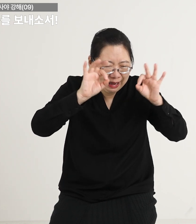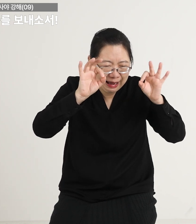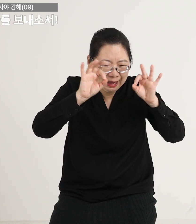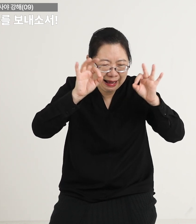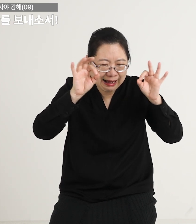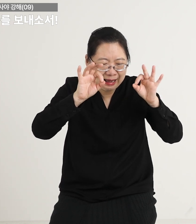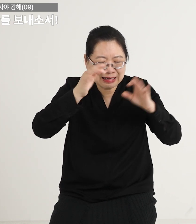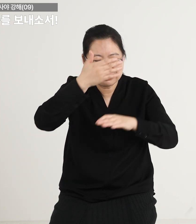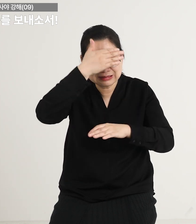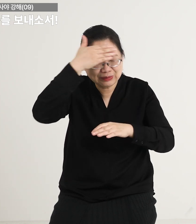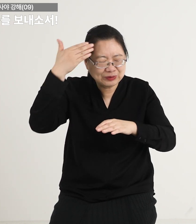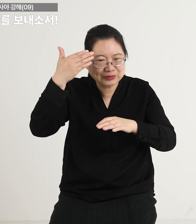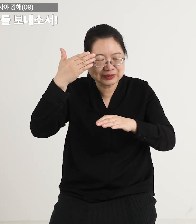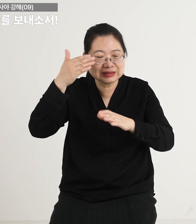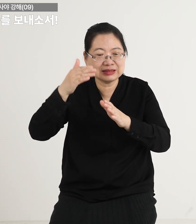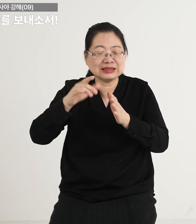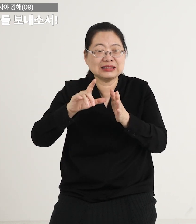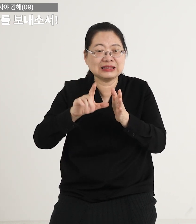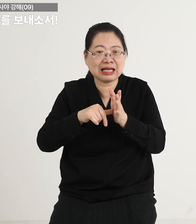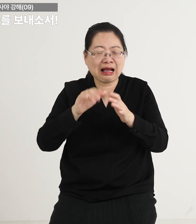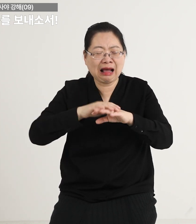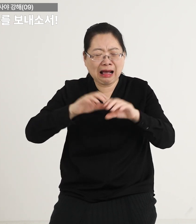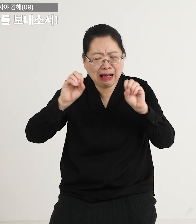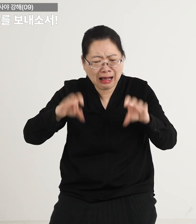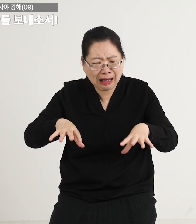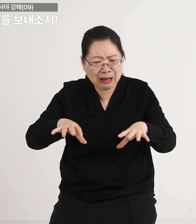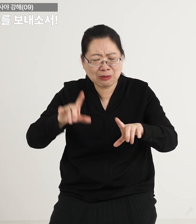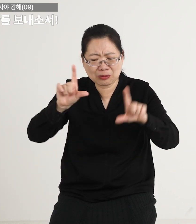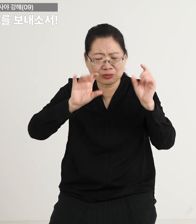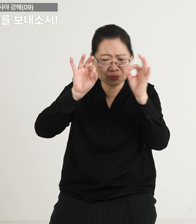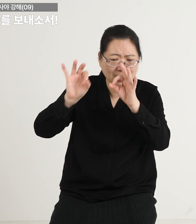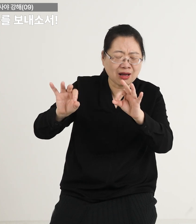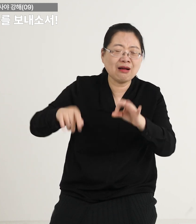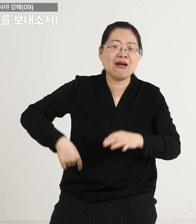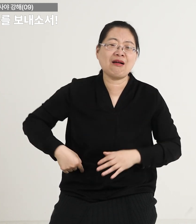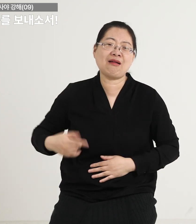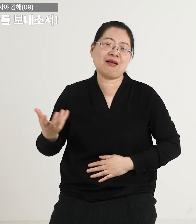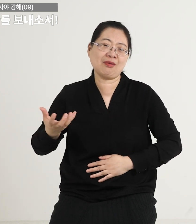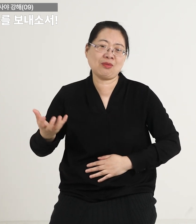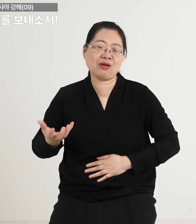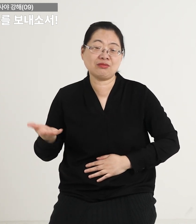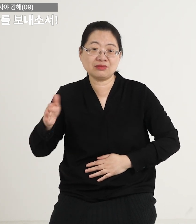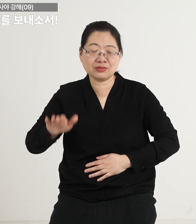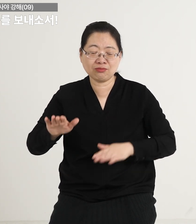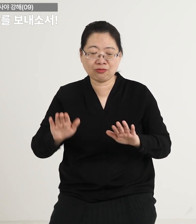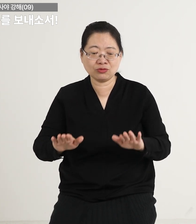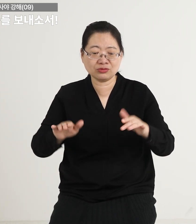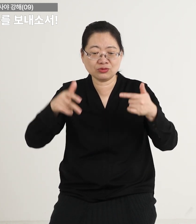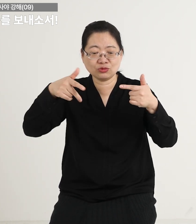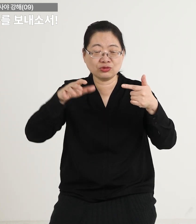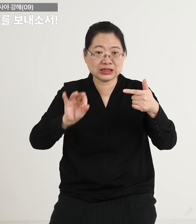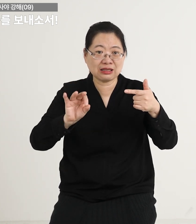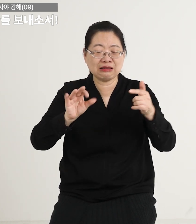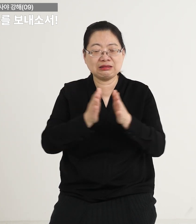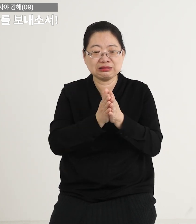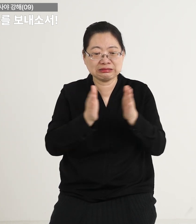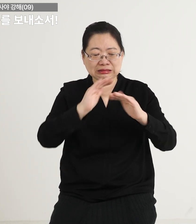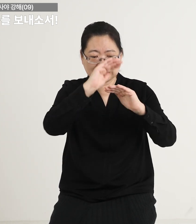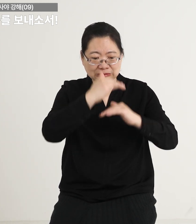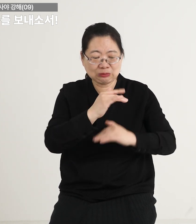하는 모습을 보면 속이 아리고 아파요. 자, 그런데 오늘 6장은 이렇게 시작이